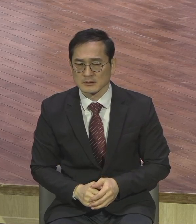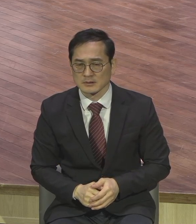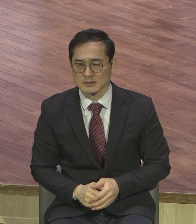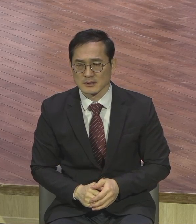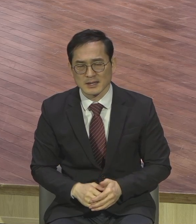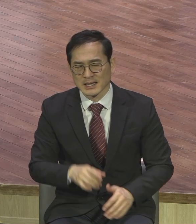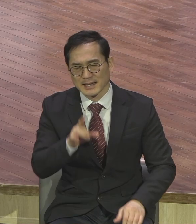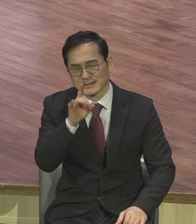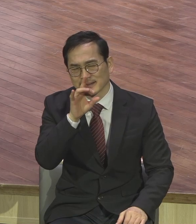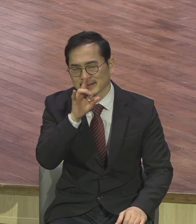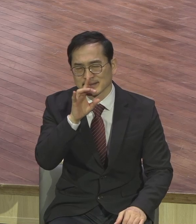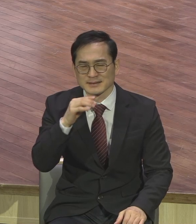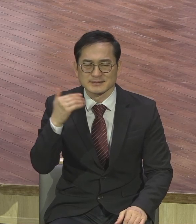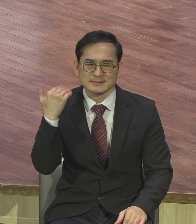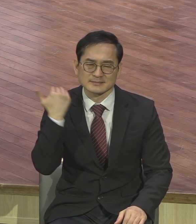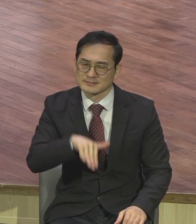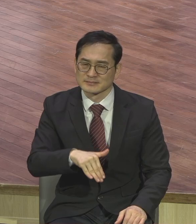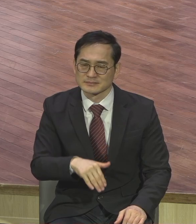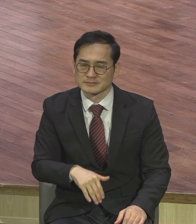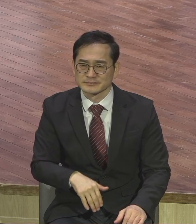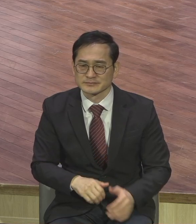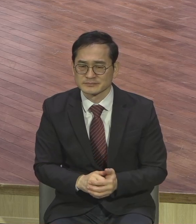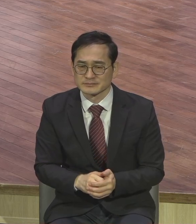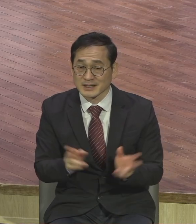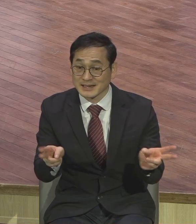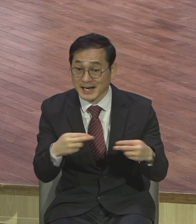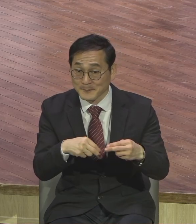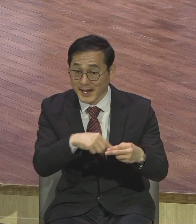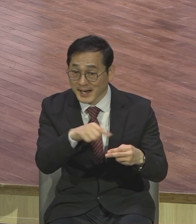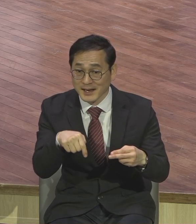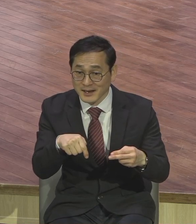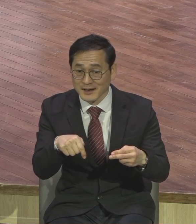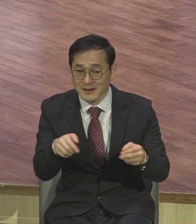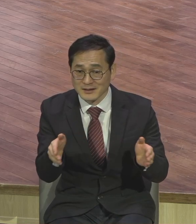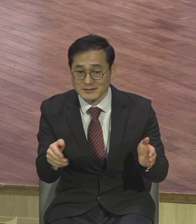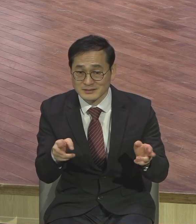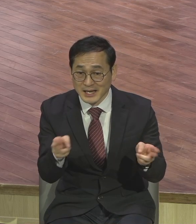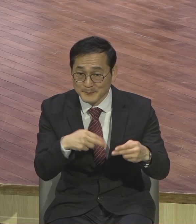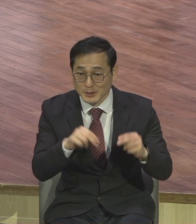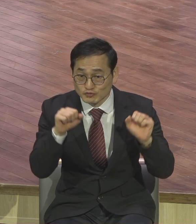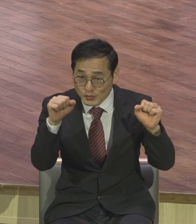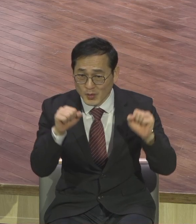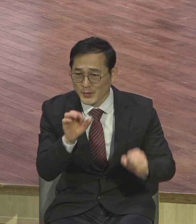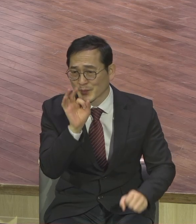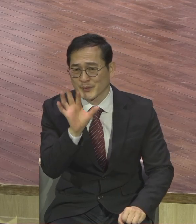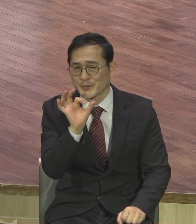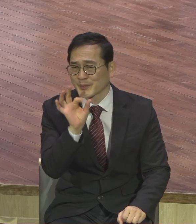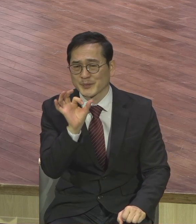평생 못합니다. 잘 보세요. 평생 다락방 못합니다. 평생 말씀 운동 못해요.